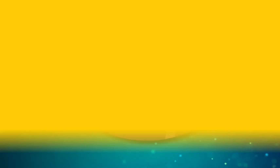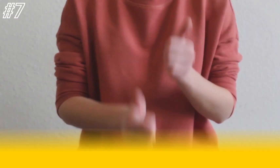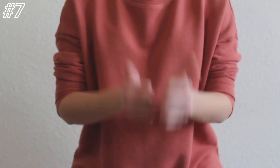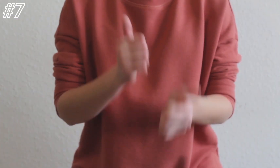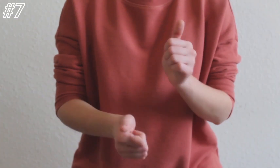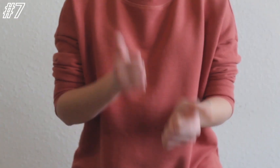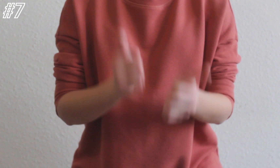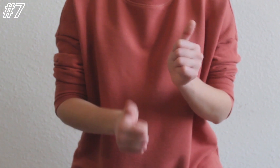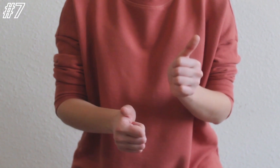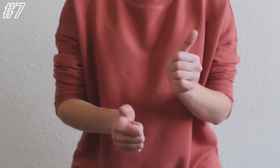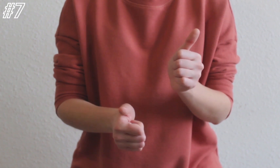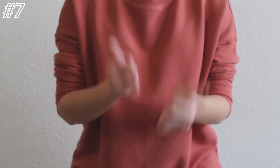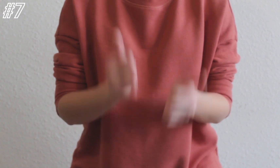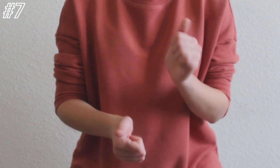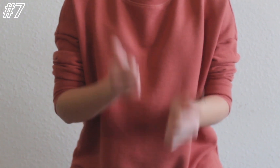う。